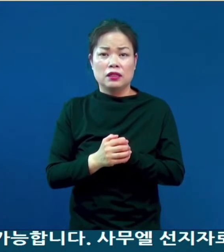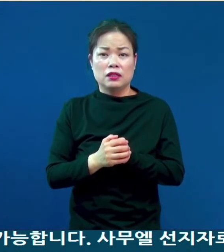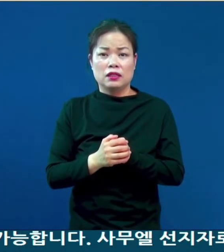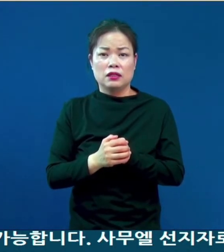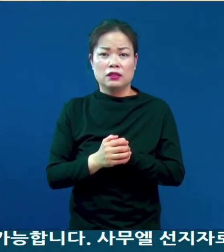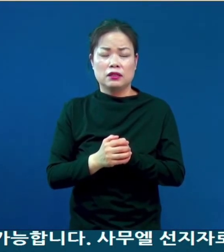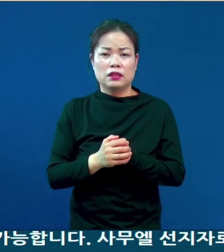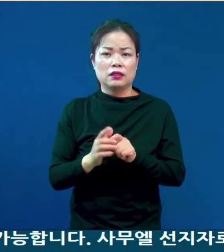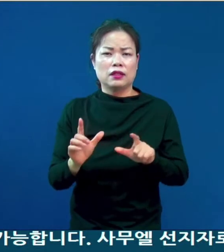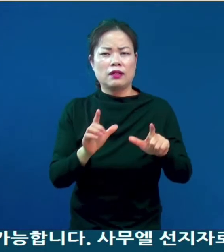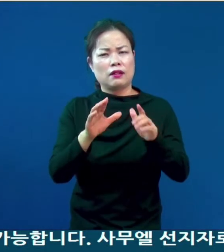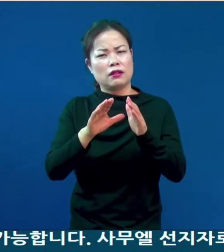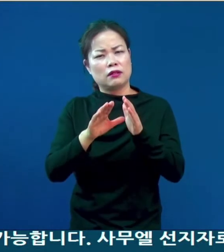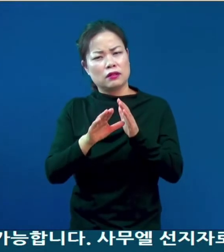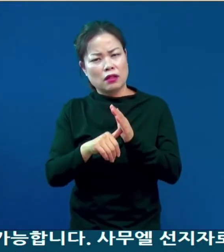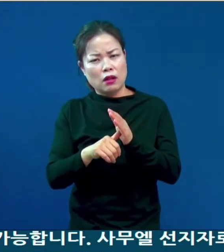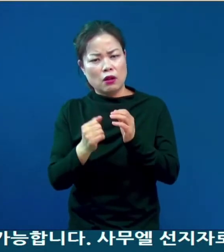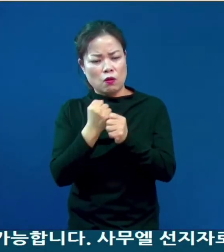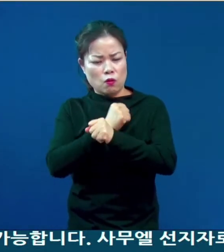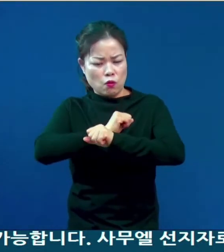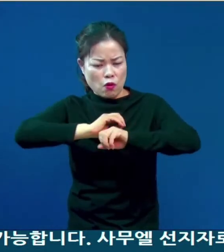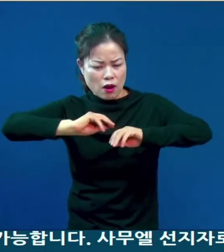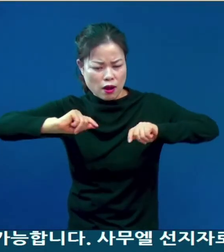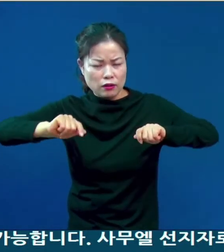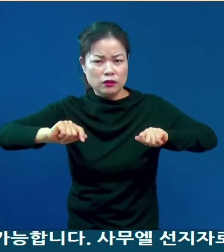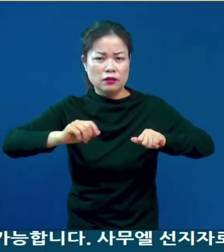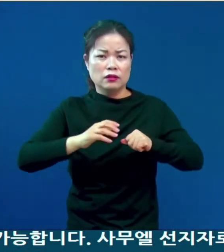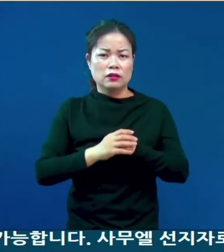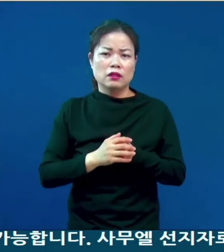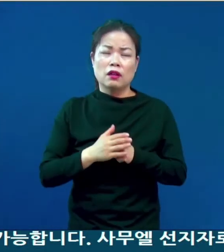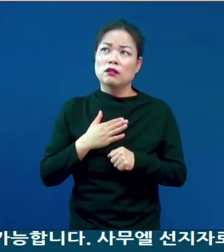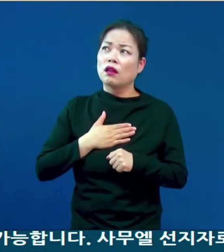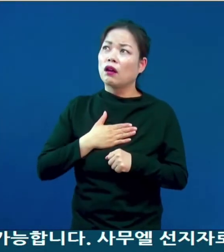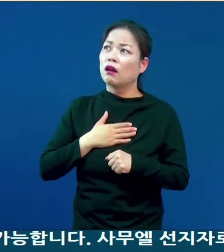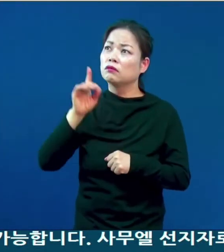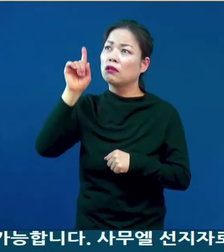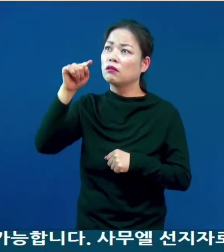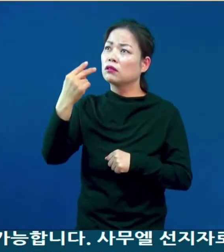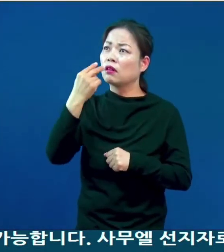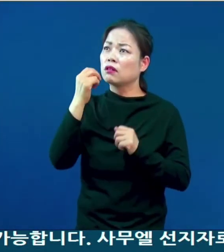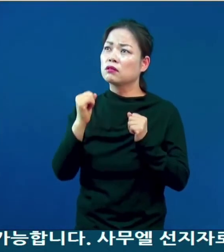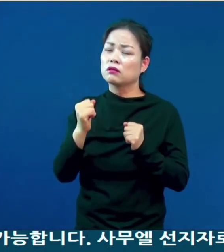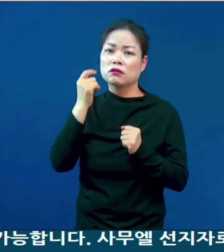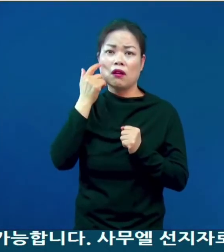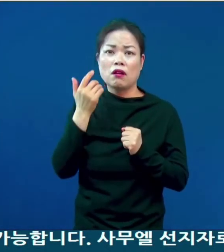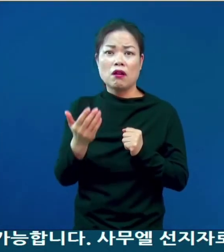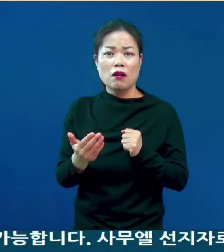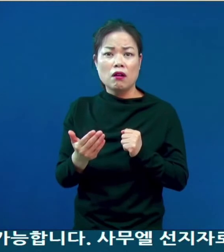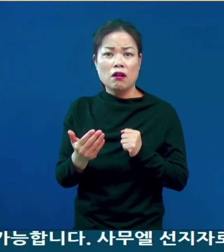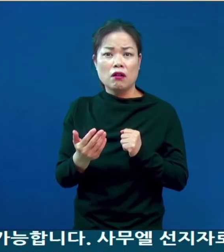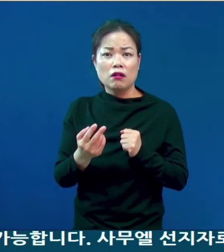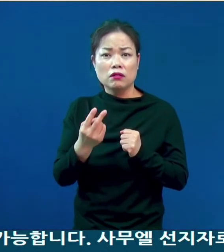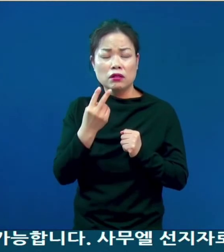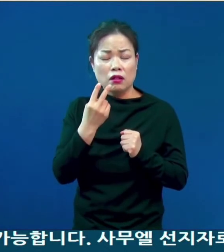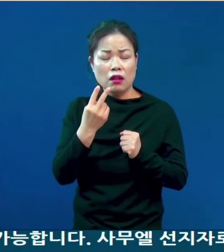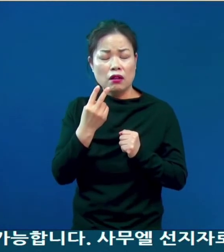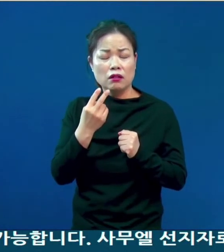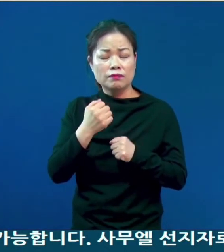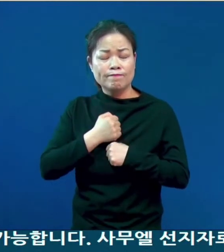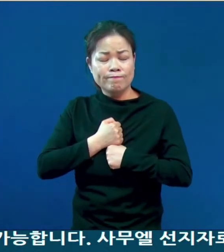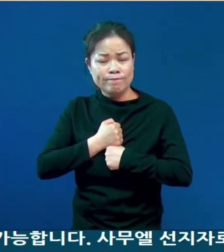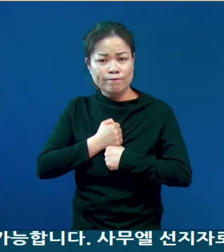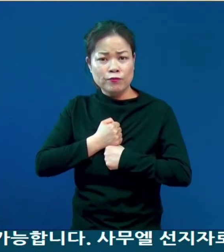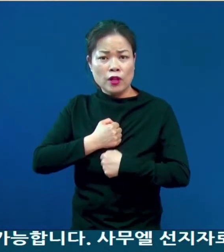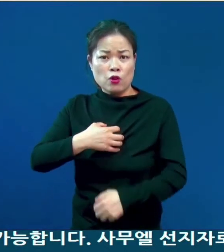했을 때 광야를 전전긍긍하면서 내일 내가 생명을 부지할 수 있을까, 이런 생명이 경각이 된